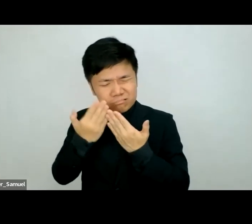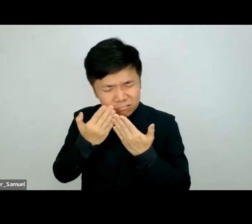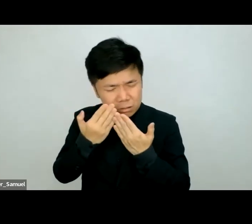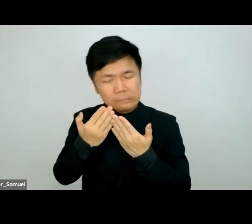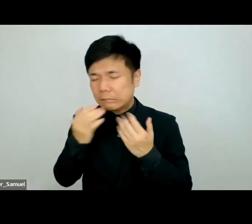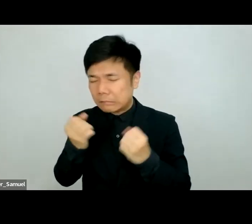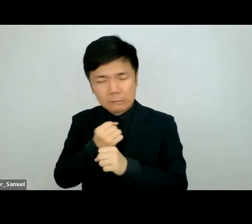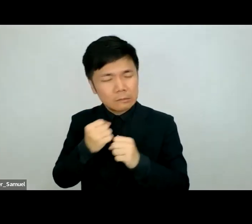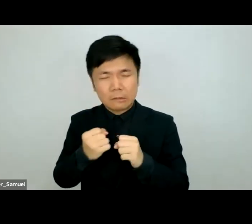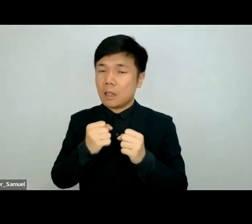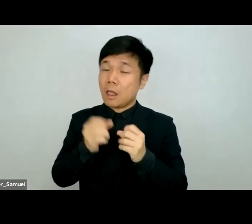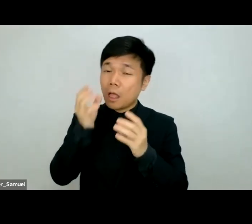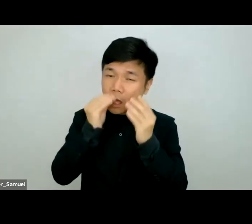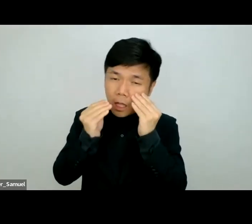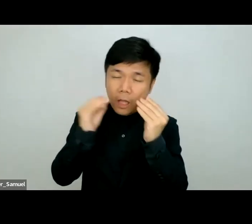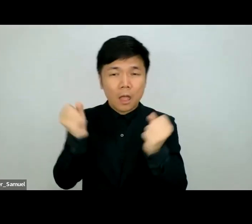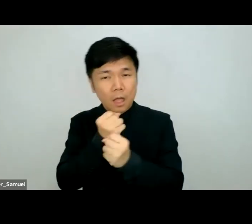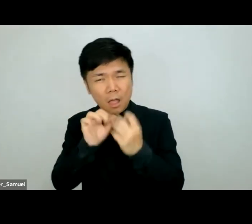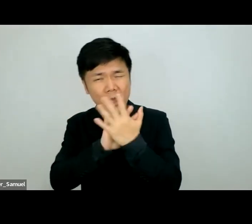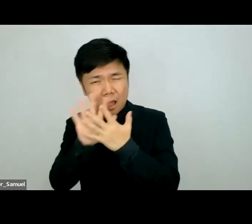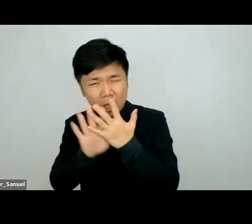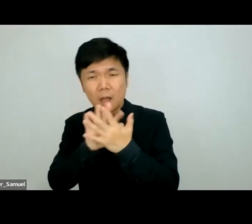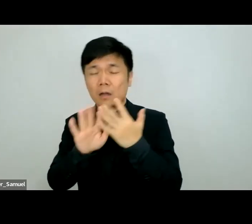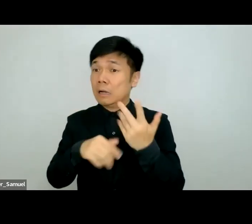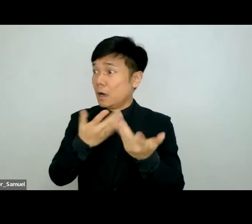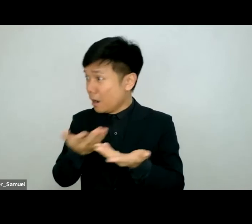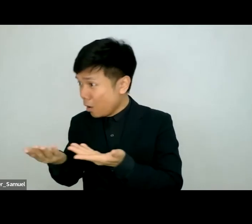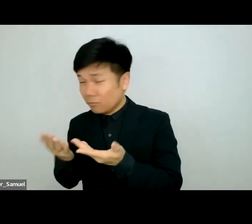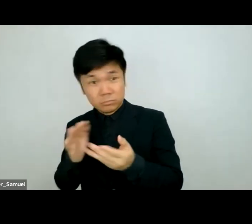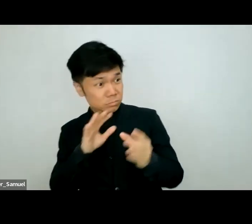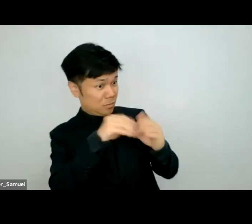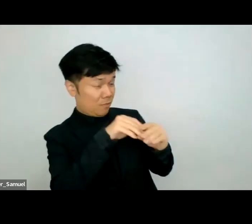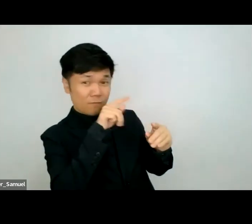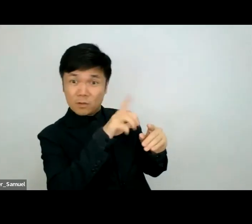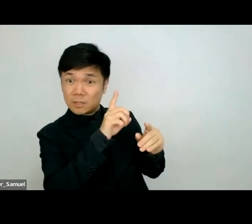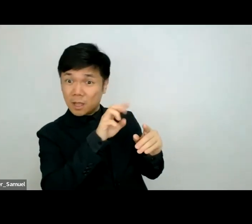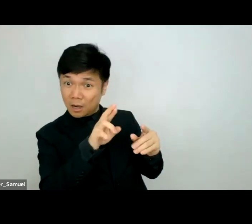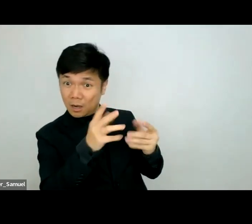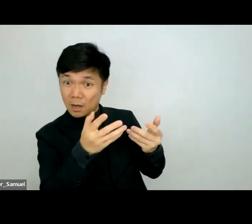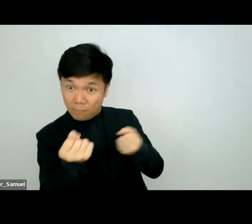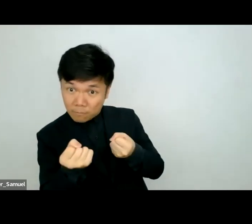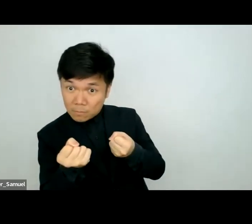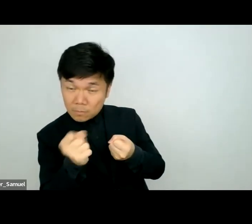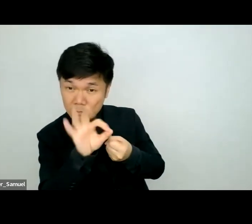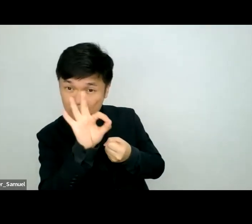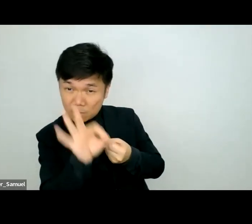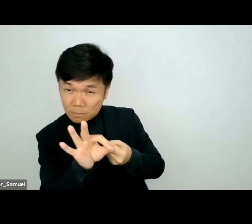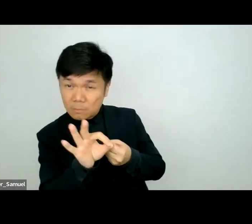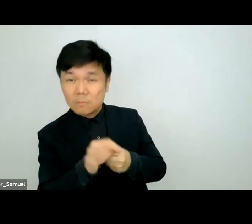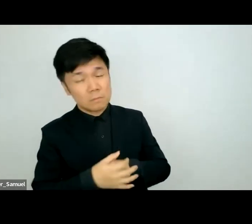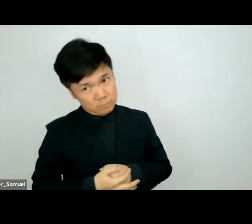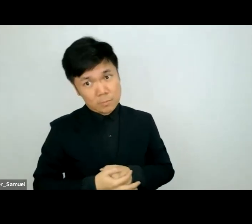Quelquefois, on n'inclut pas la situation dans la préparation pour l'action climatique. On n'inclut pas la situation de personnes